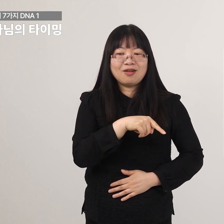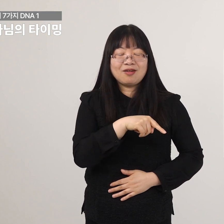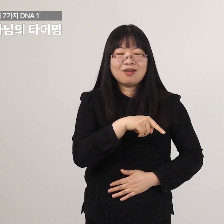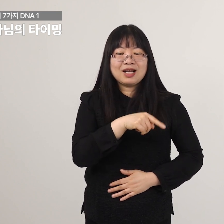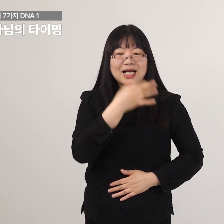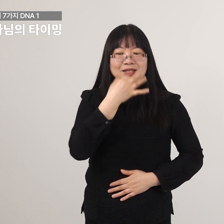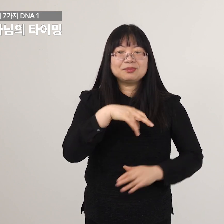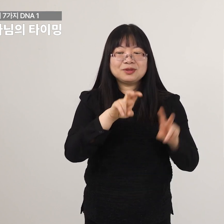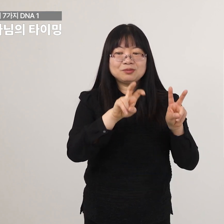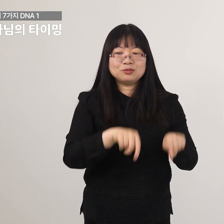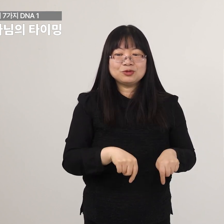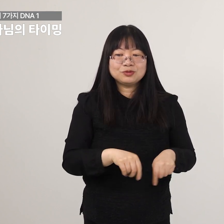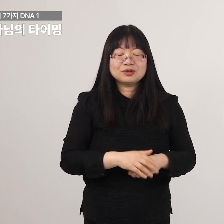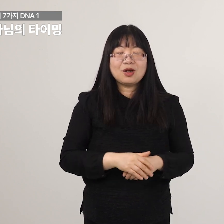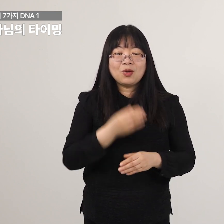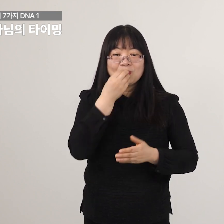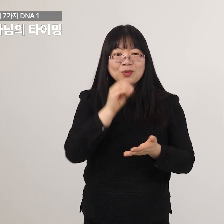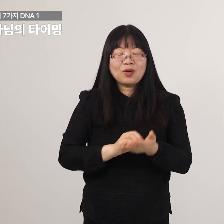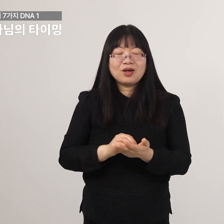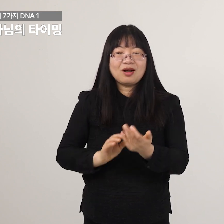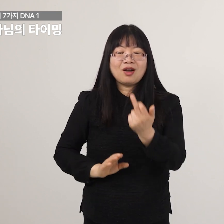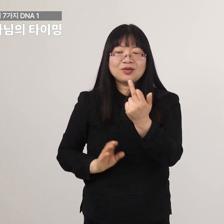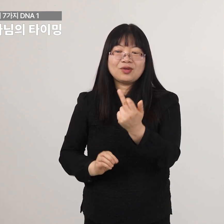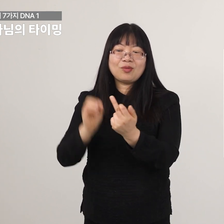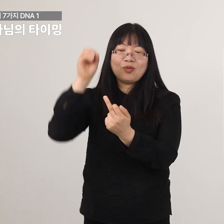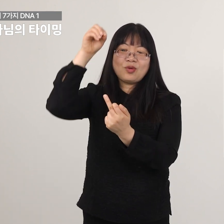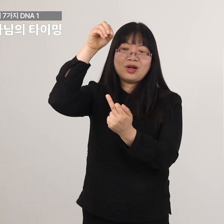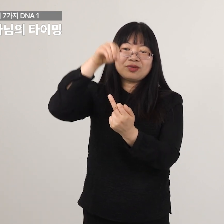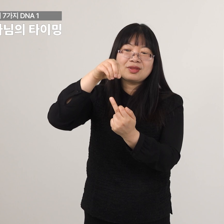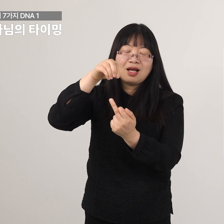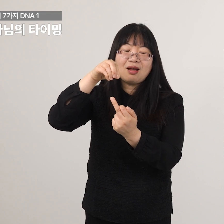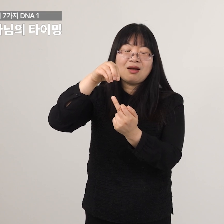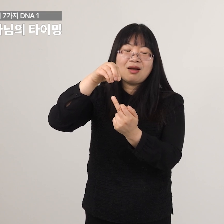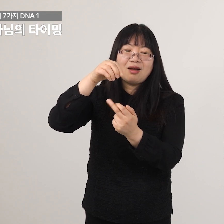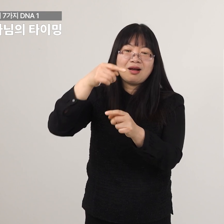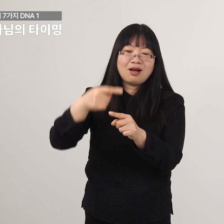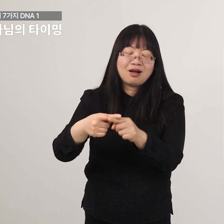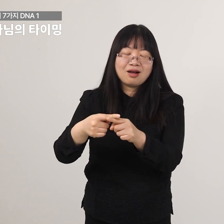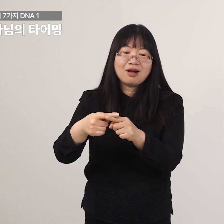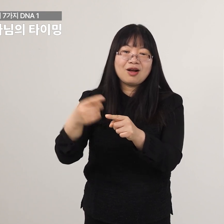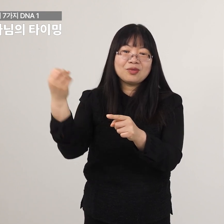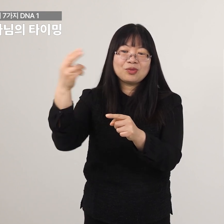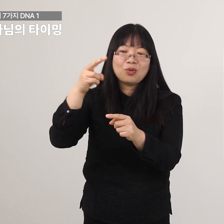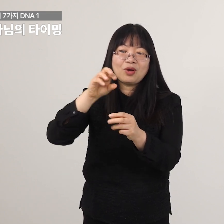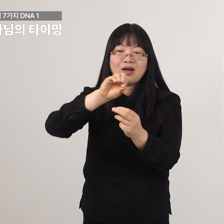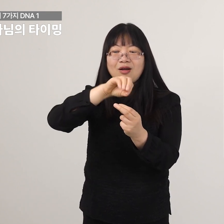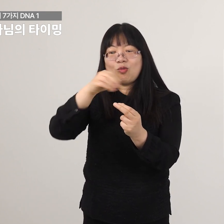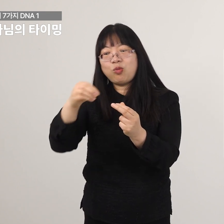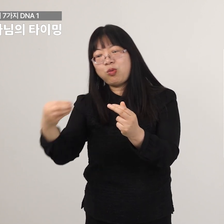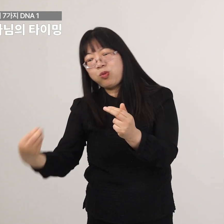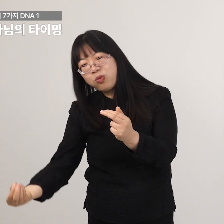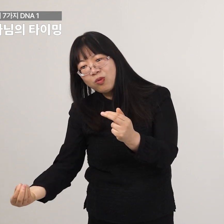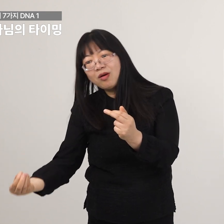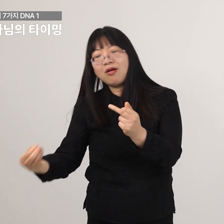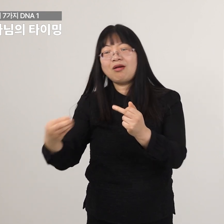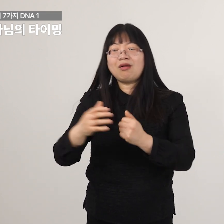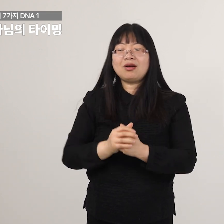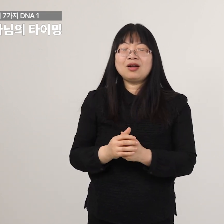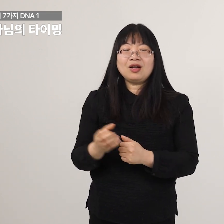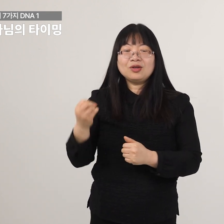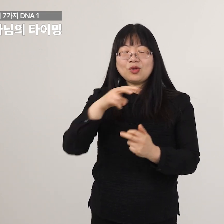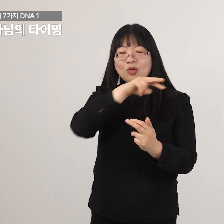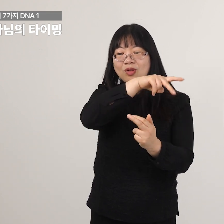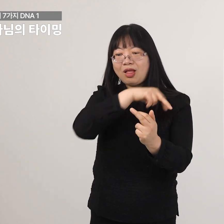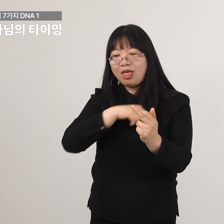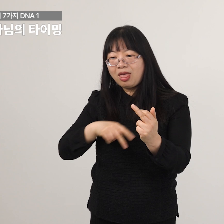돌을 언덕 위로 올렸다가 시큰 뻘뻘거리면서 올려놓으면 다시 굴러뜨려요. 그럼 내려가서